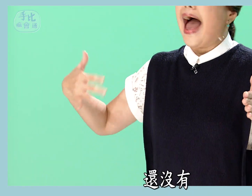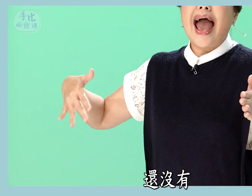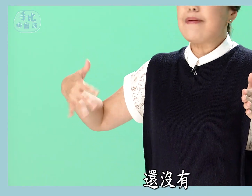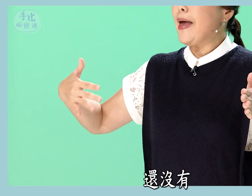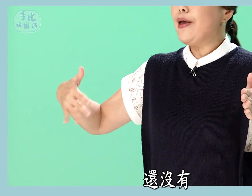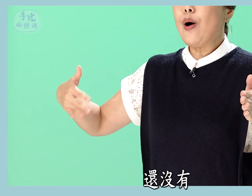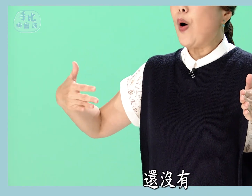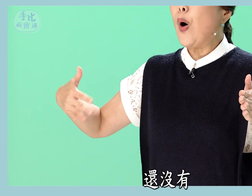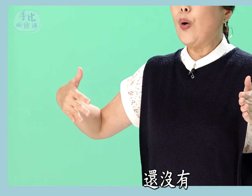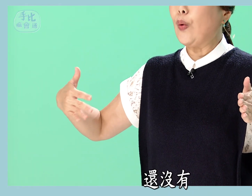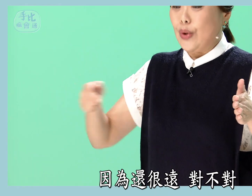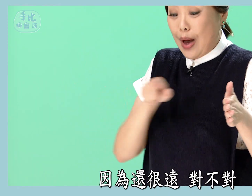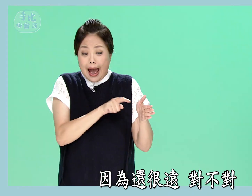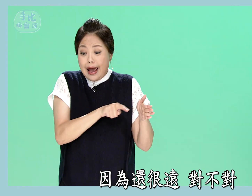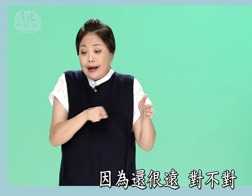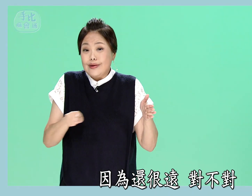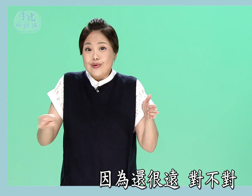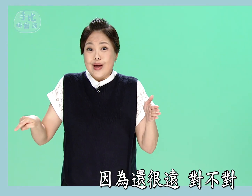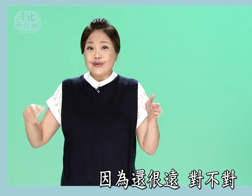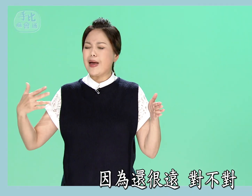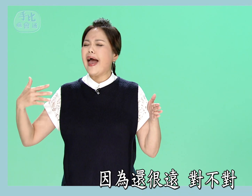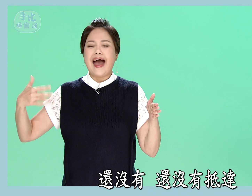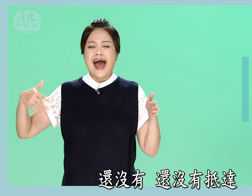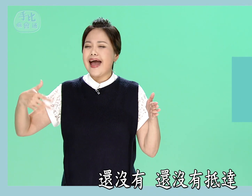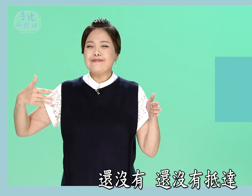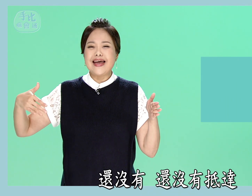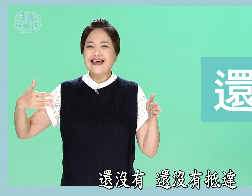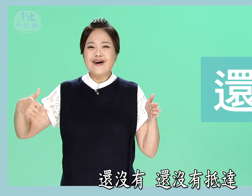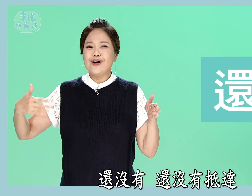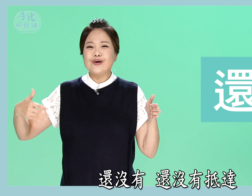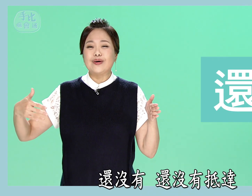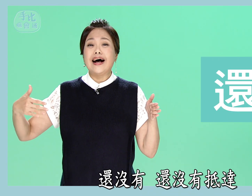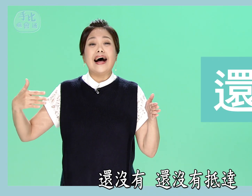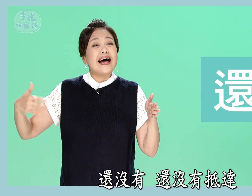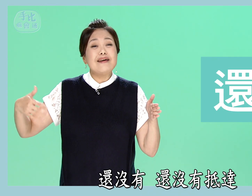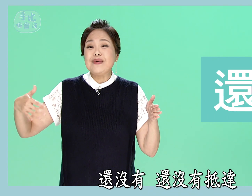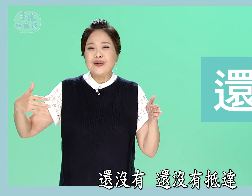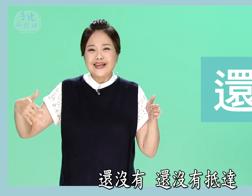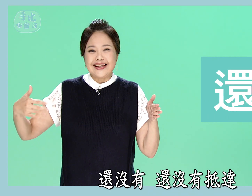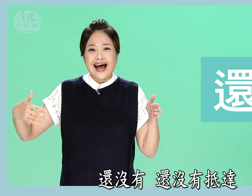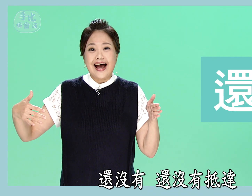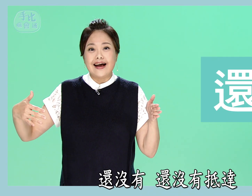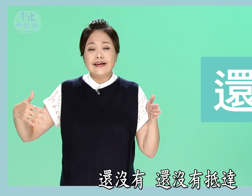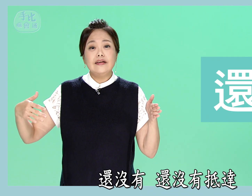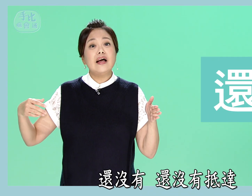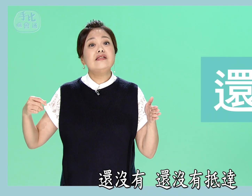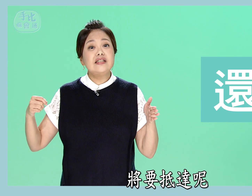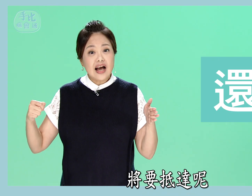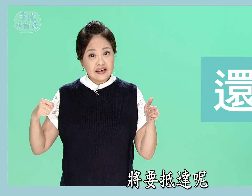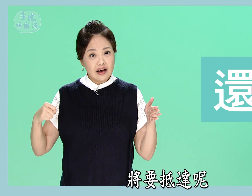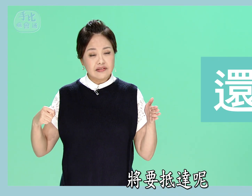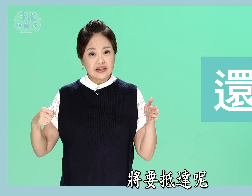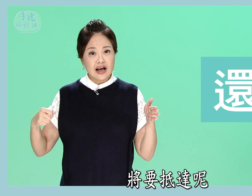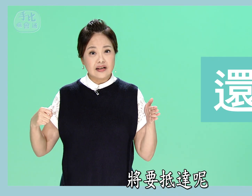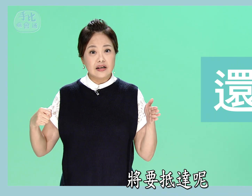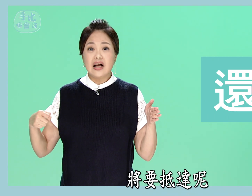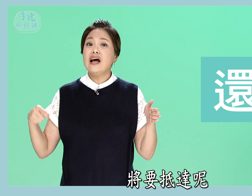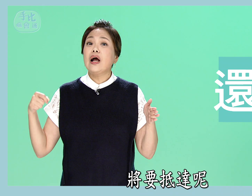还没有，因为还很远，对不对？还没有，还没有抵达。那将要抵达呢？